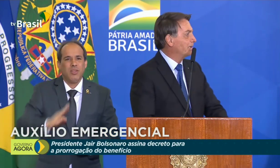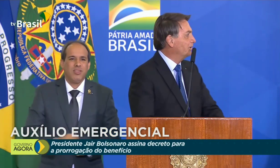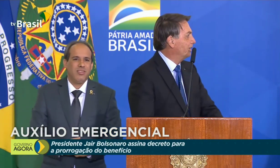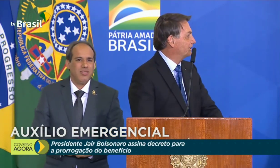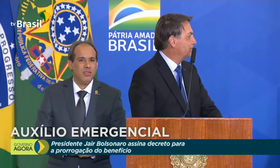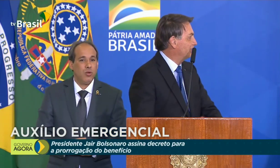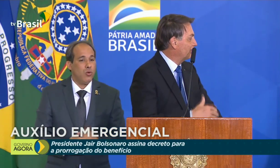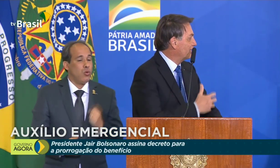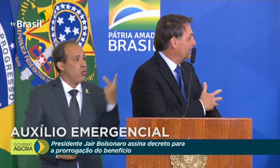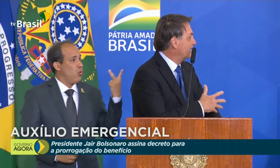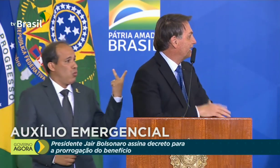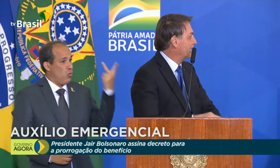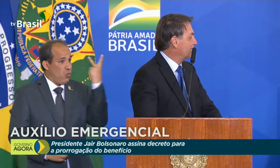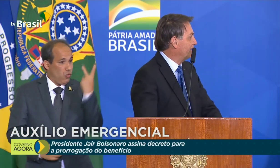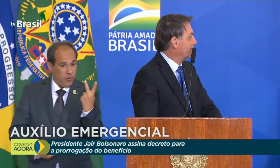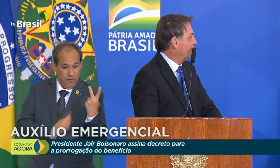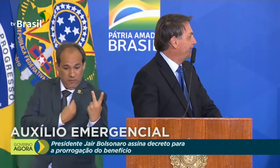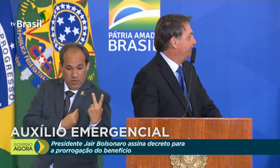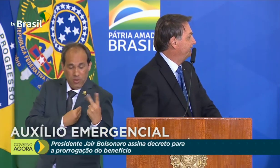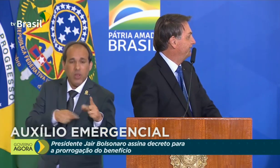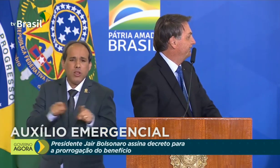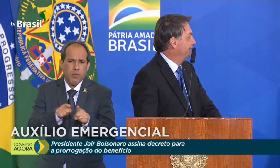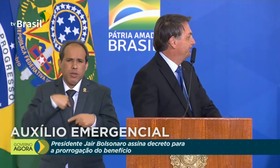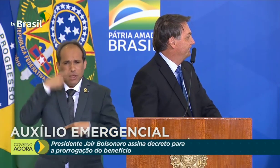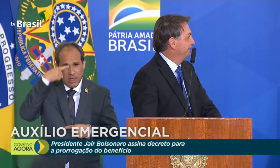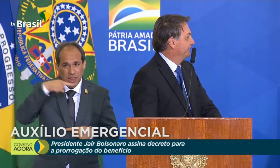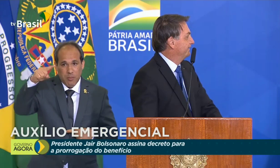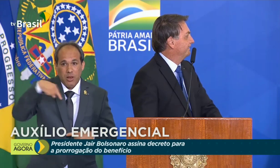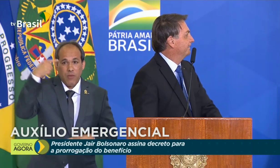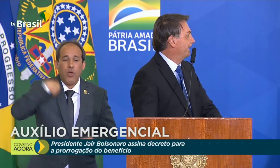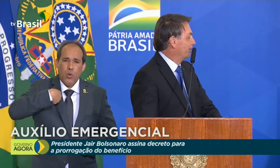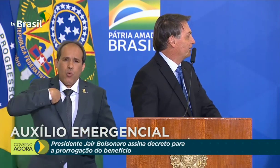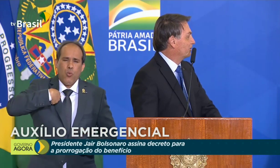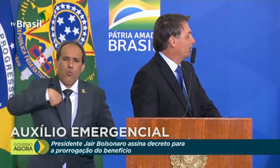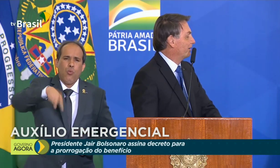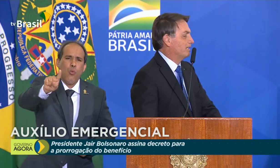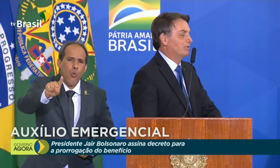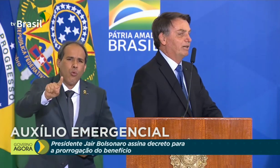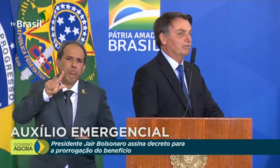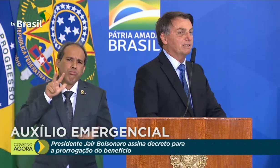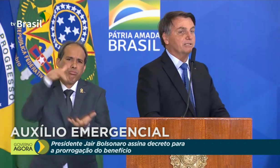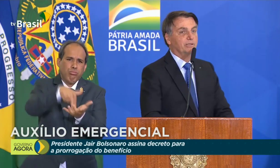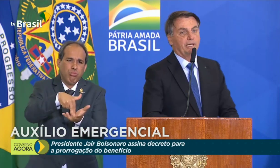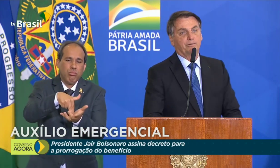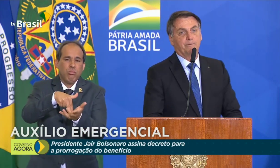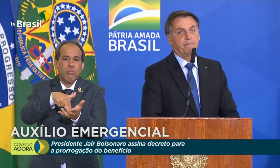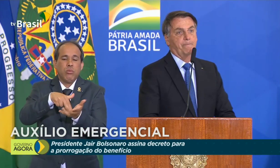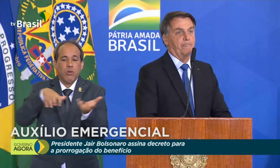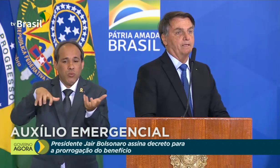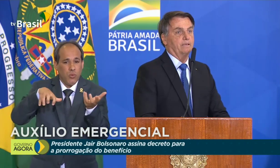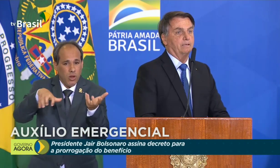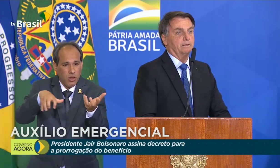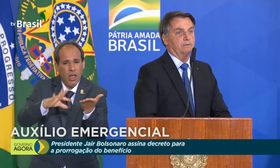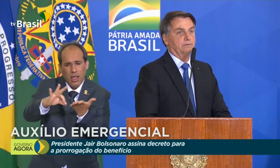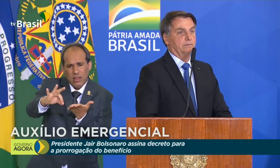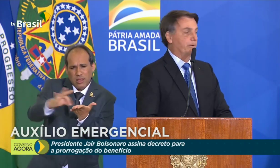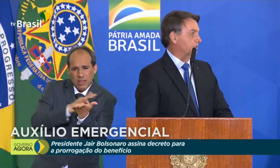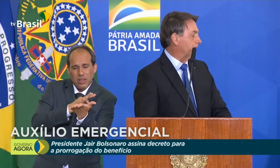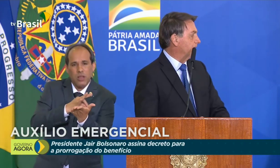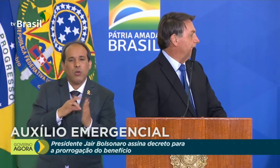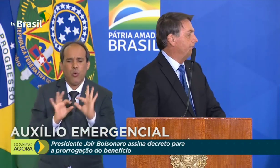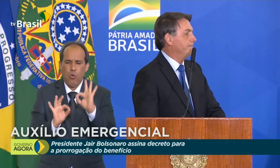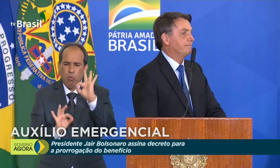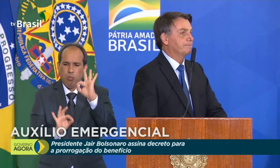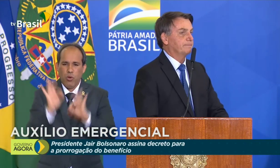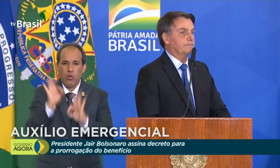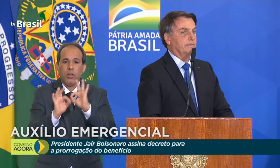Vocês estão aqui hoje, se Deus quiser, estarei a semana que vem, lá no nosso Congresso Nacional, sancionando um